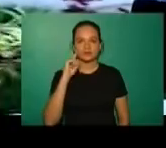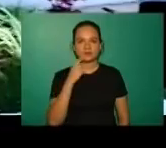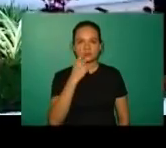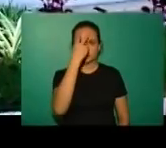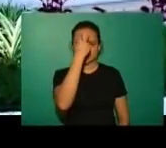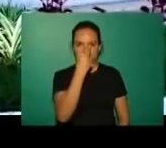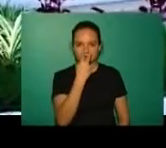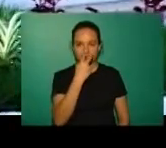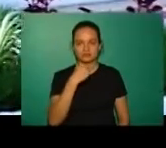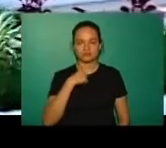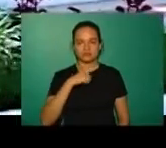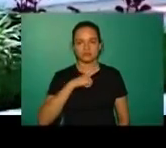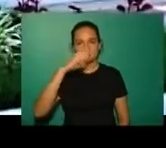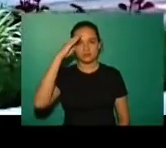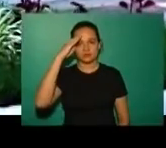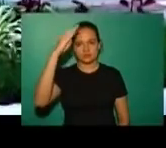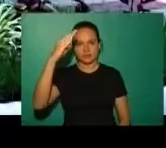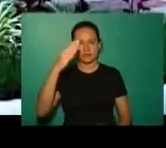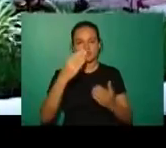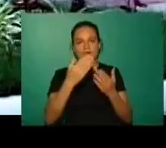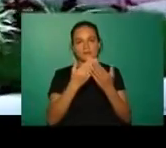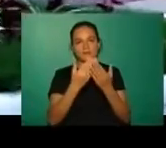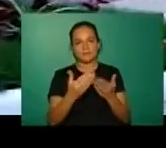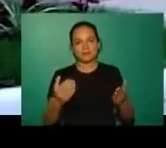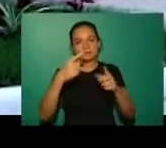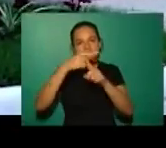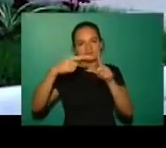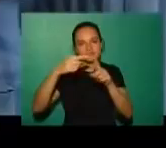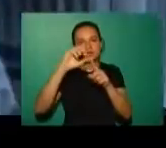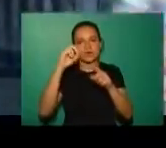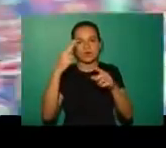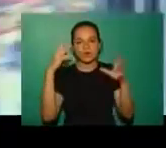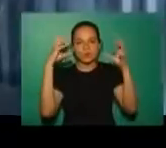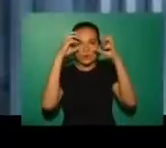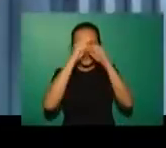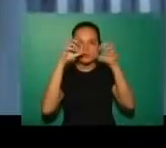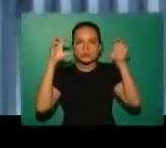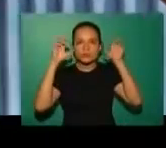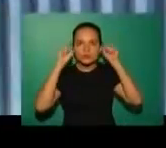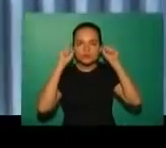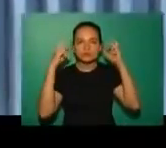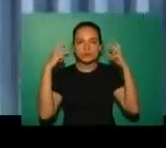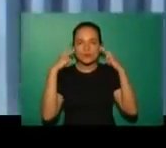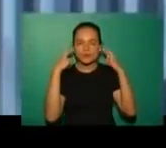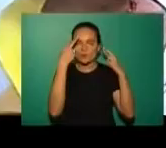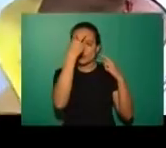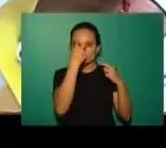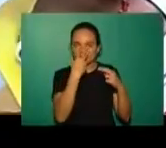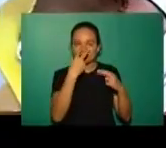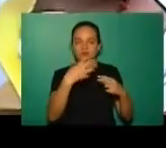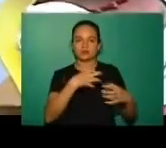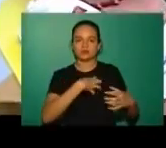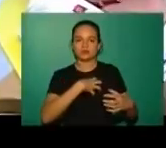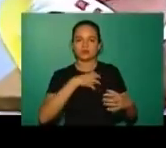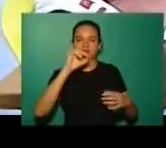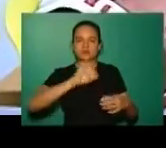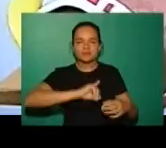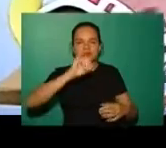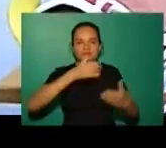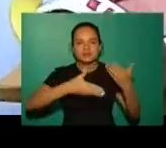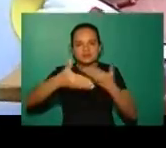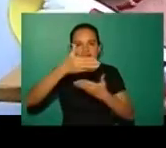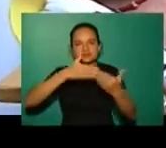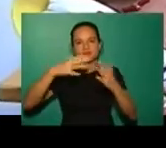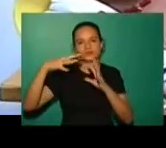A surdo-cegueira se caracteriza pela perda parcial ou total da visão e da audição, sentidos importantes